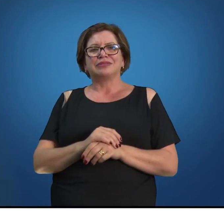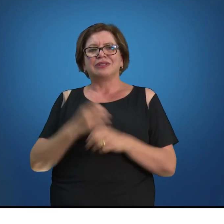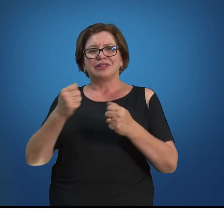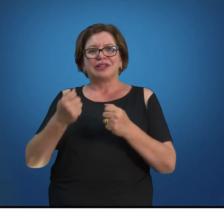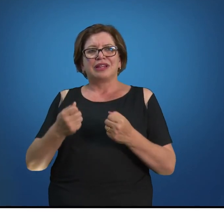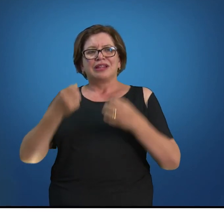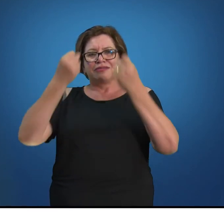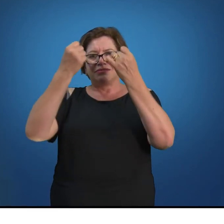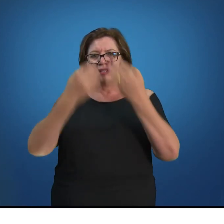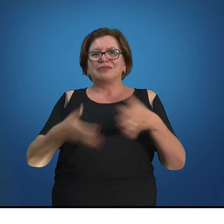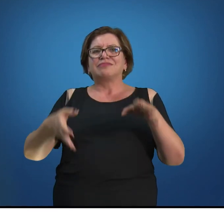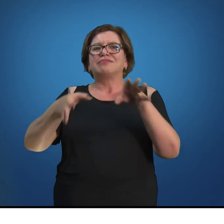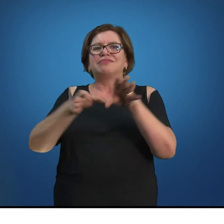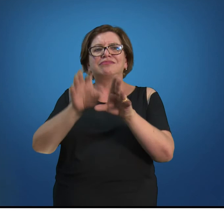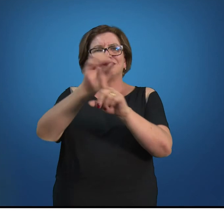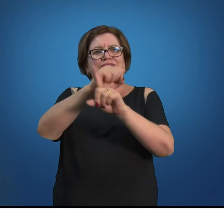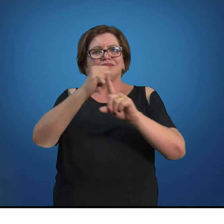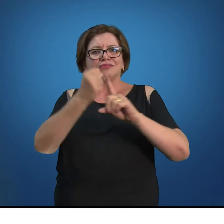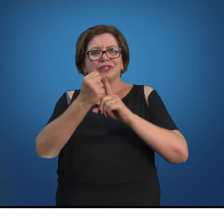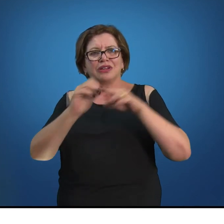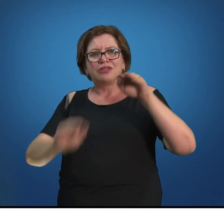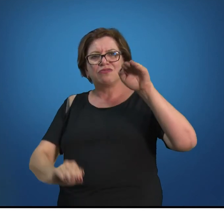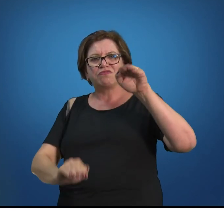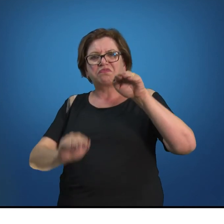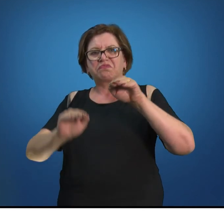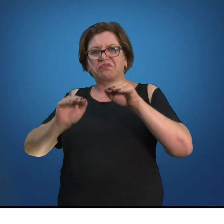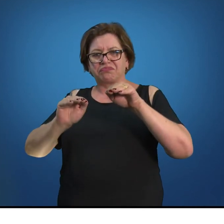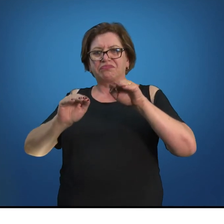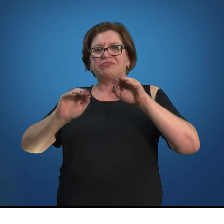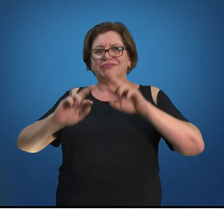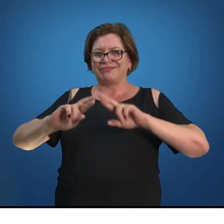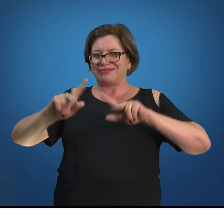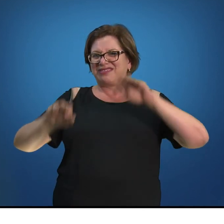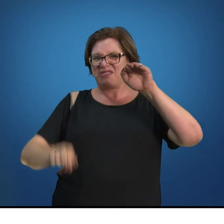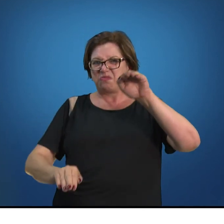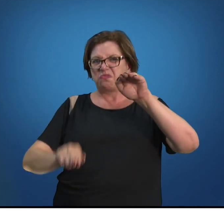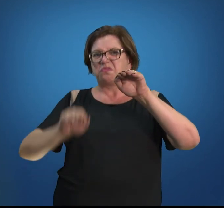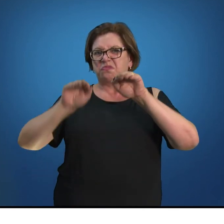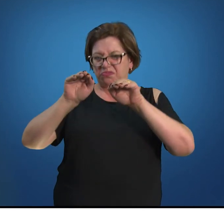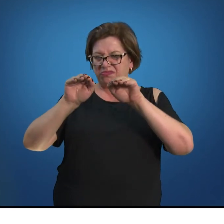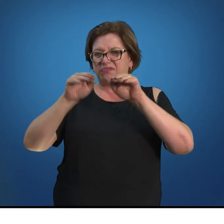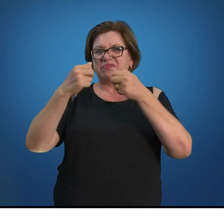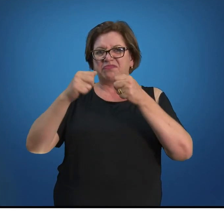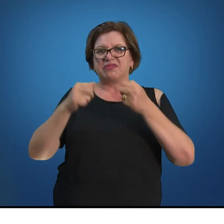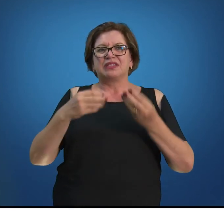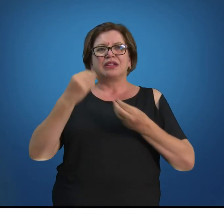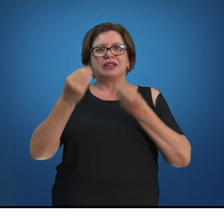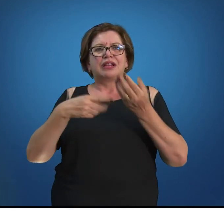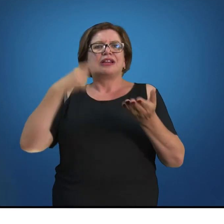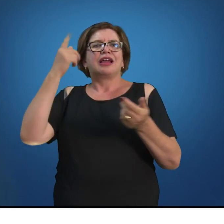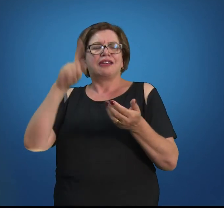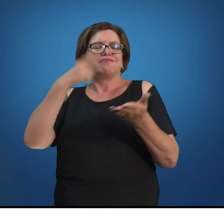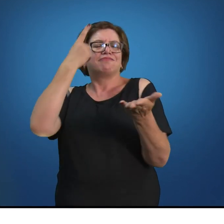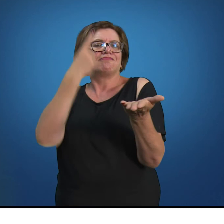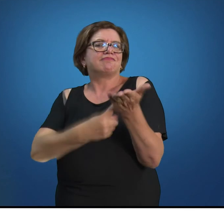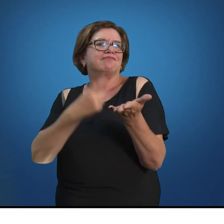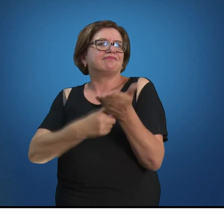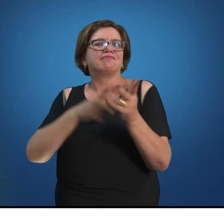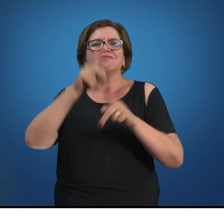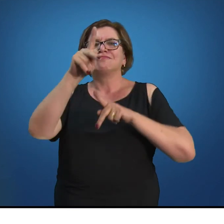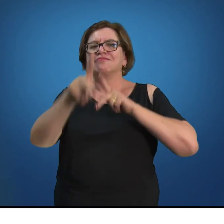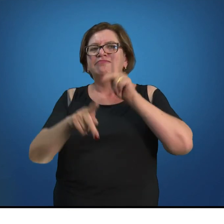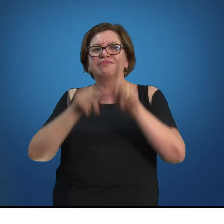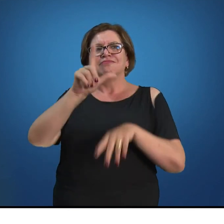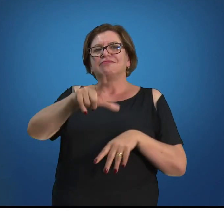que a inclusão social e redução das desigualdades, ela vai se realizar mediante um compromisso da população com a tomada